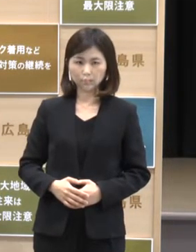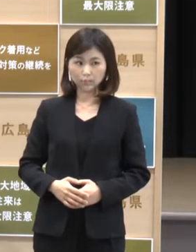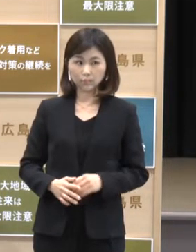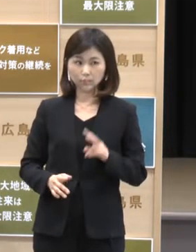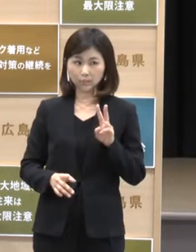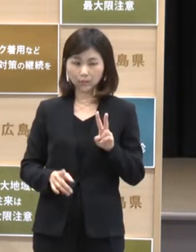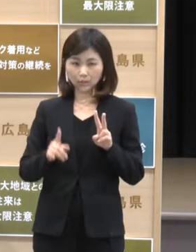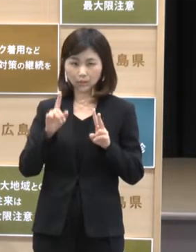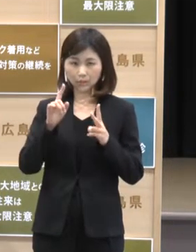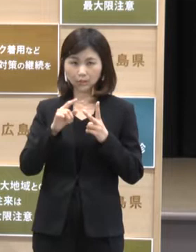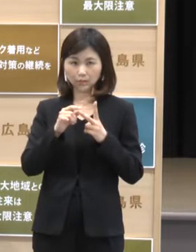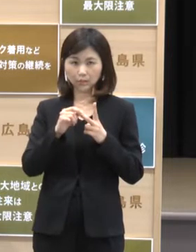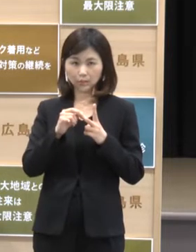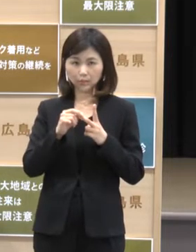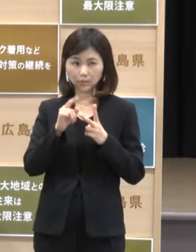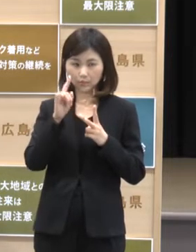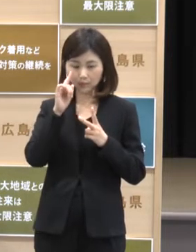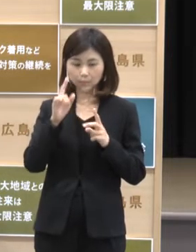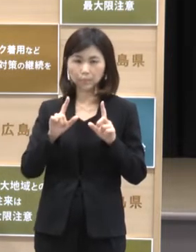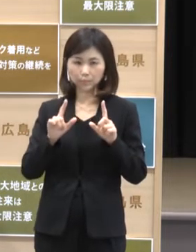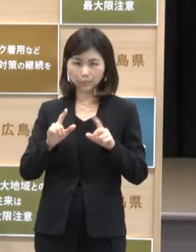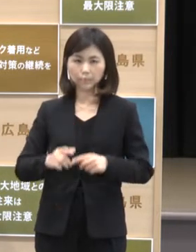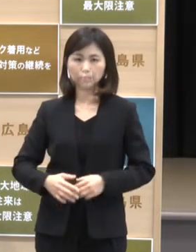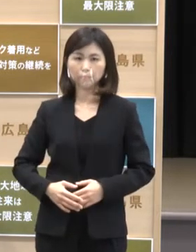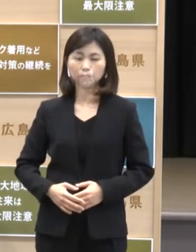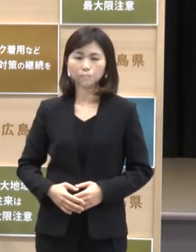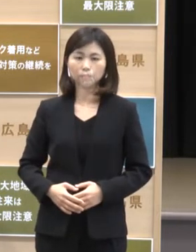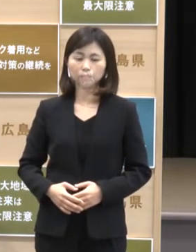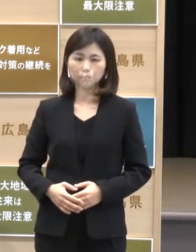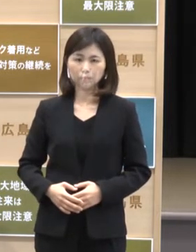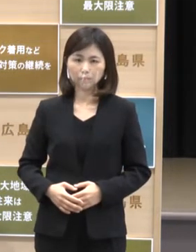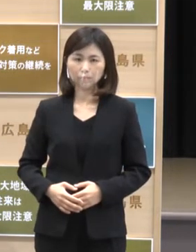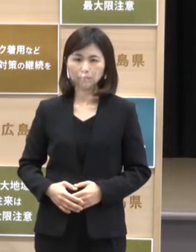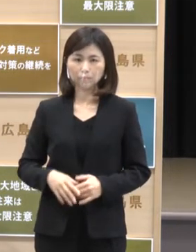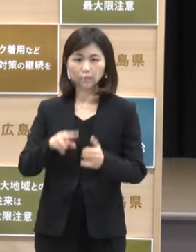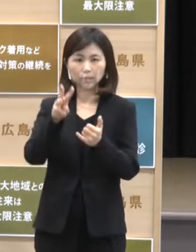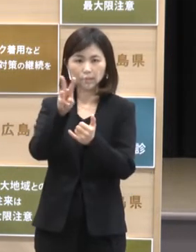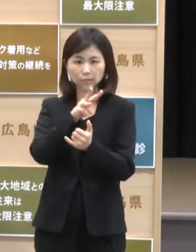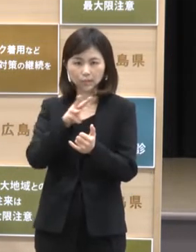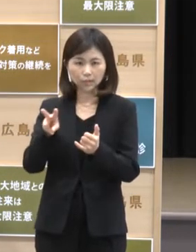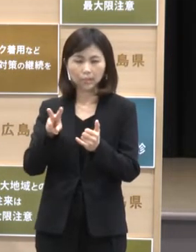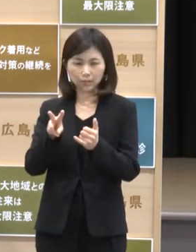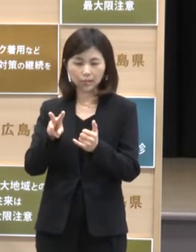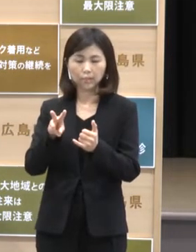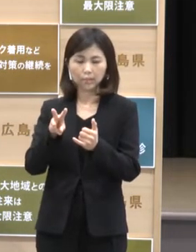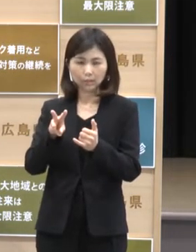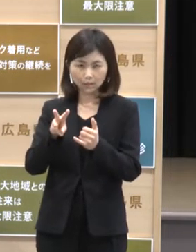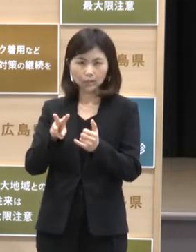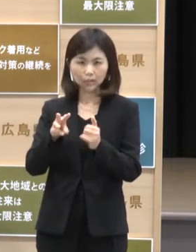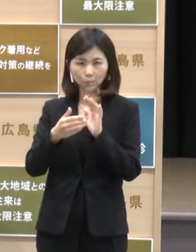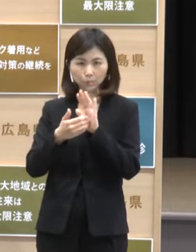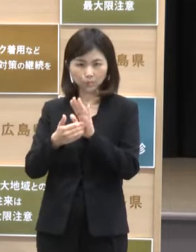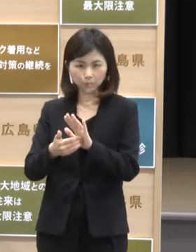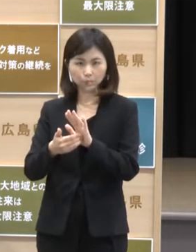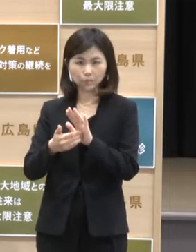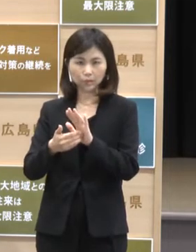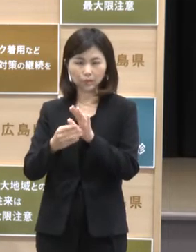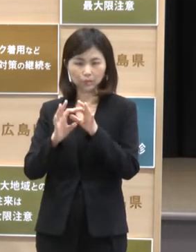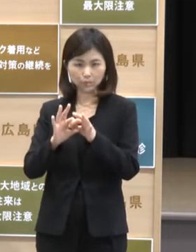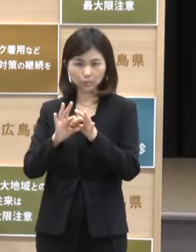2点目もついていいんですかね。はい、2点目ですね、災害への備えについてということで、